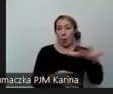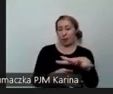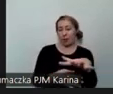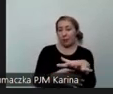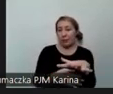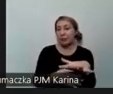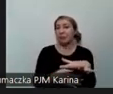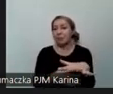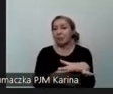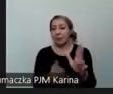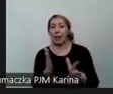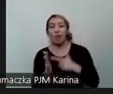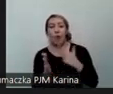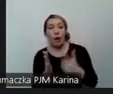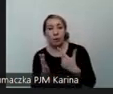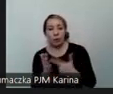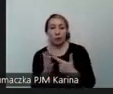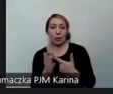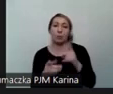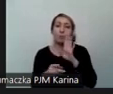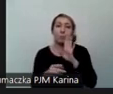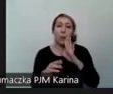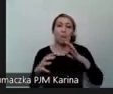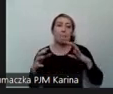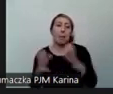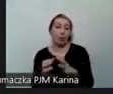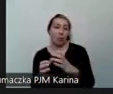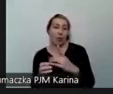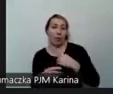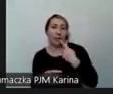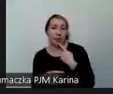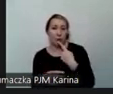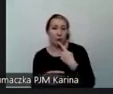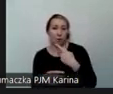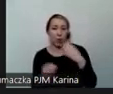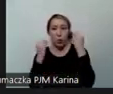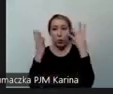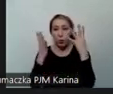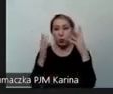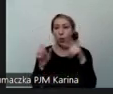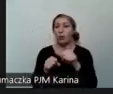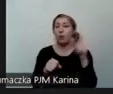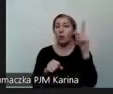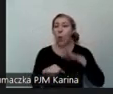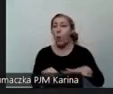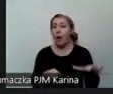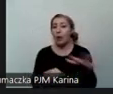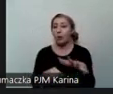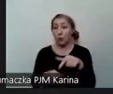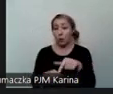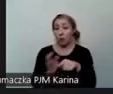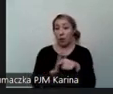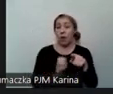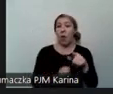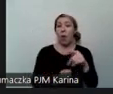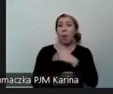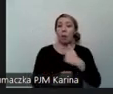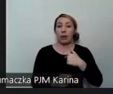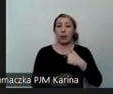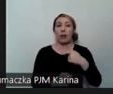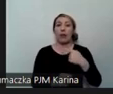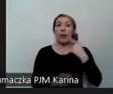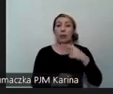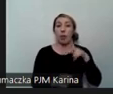często mniejszością językowo-kulturową, ze społecznością, dla której polski język foniczny